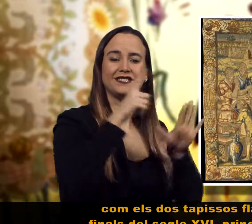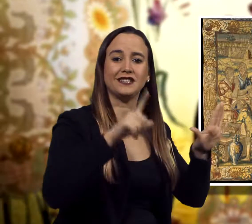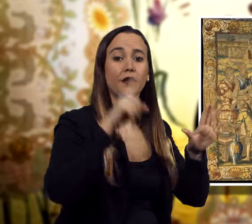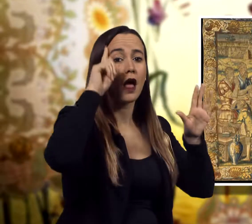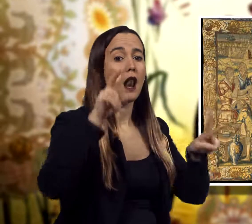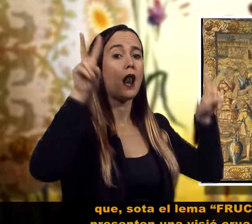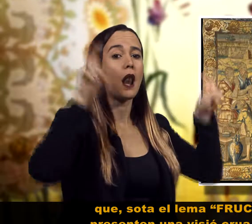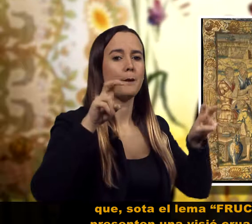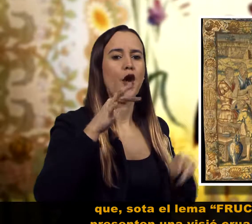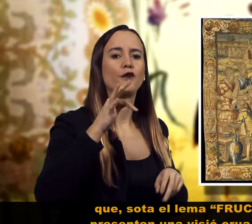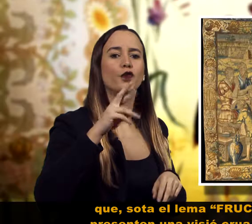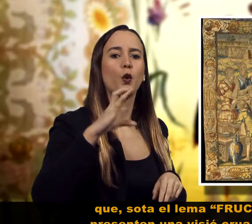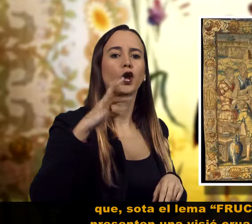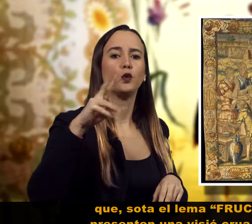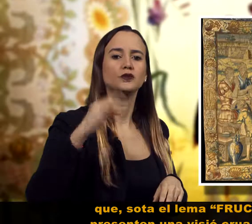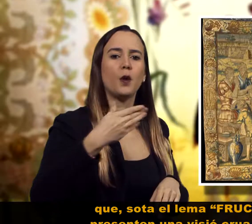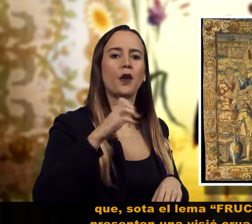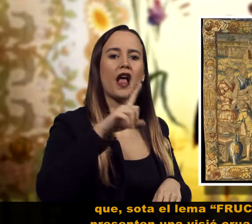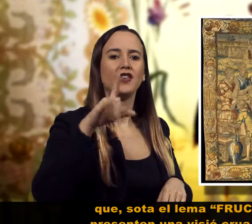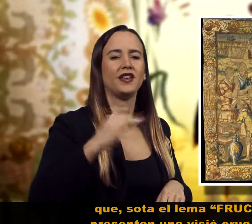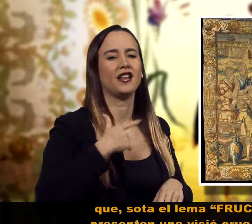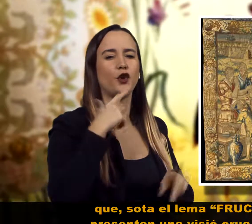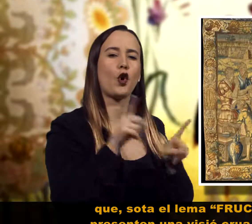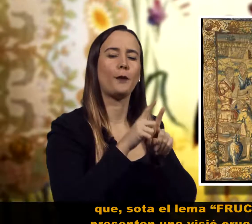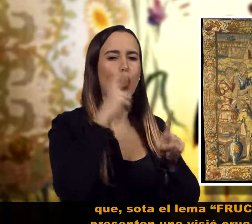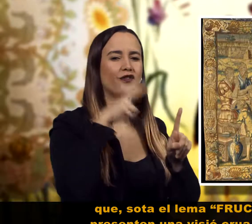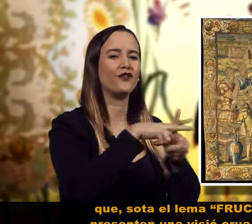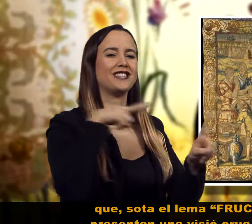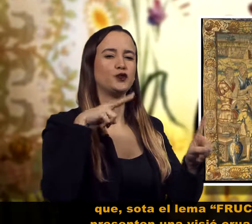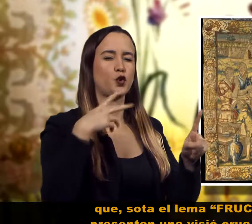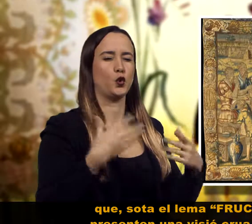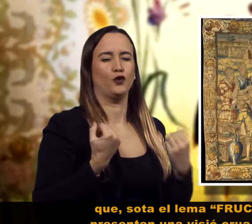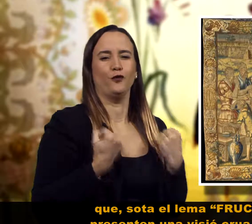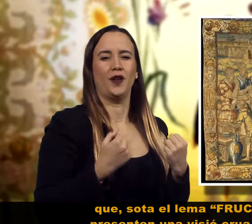de la guerra, contraposant el banquet del general a una ciutat incendiada.